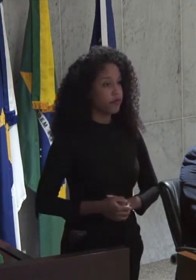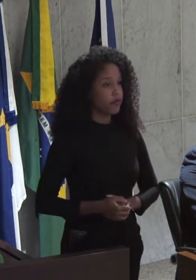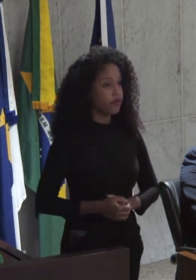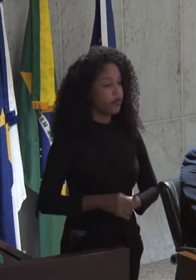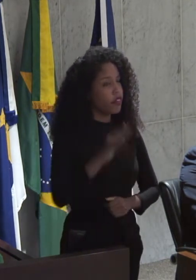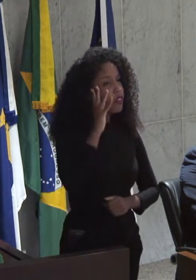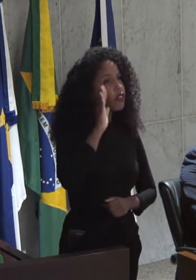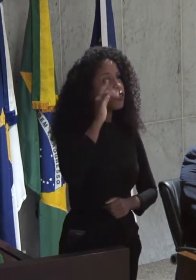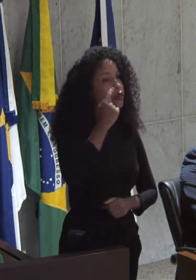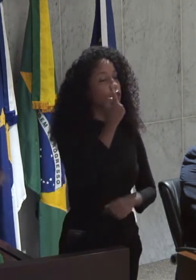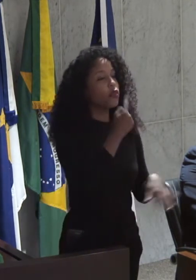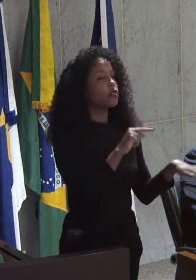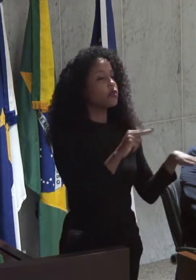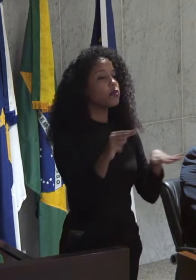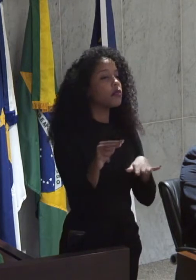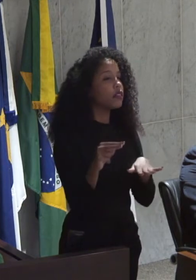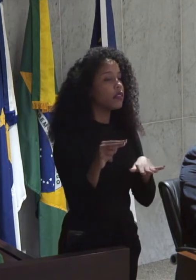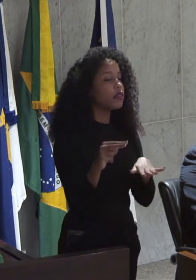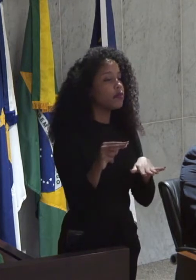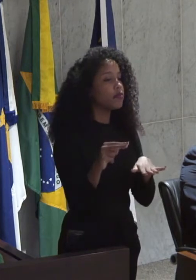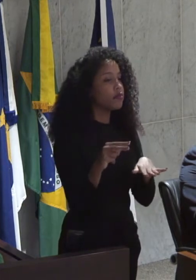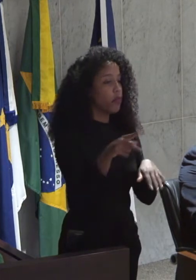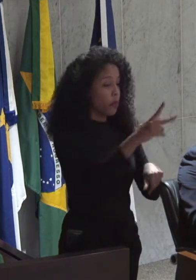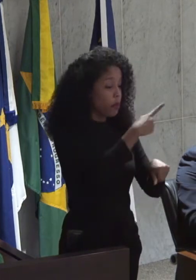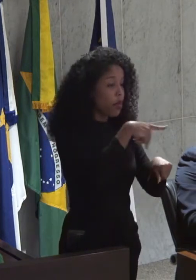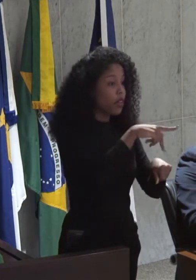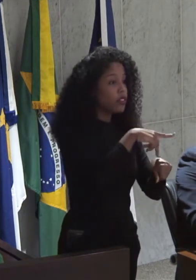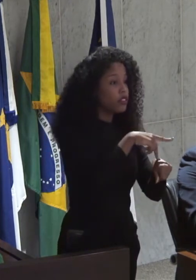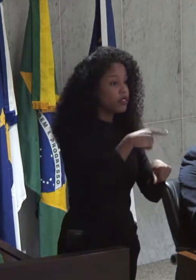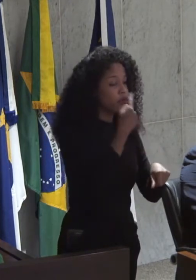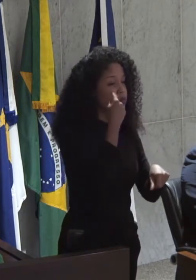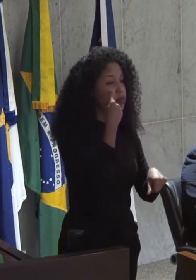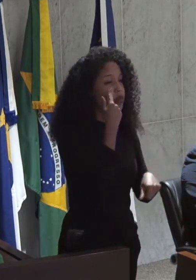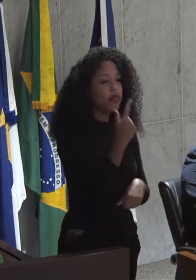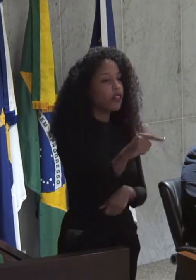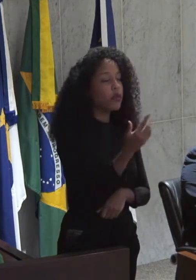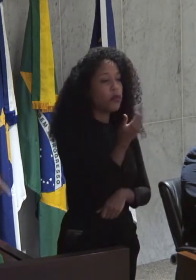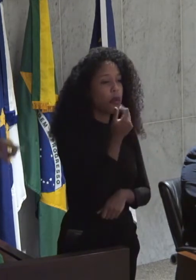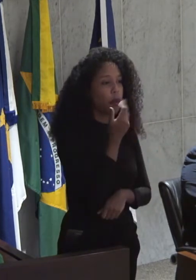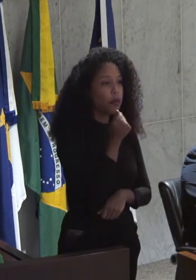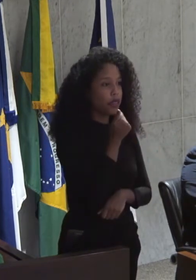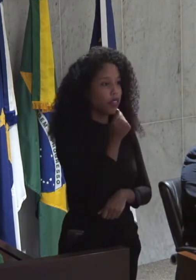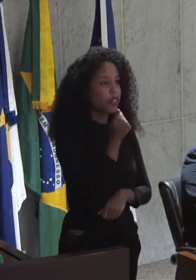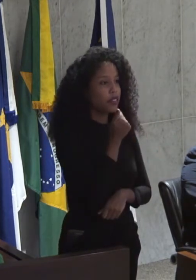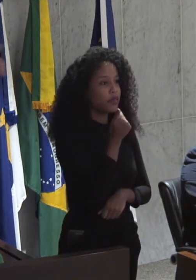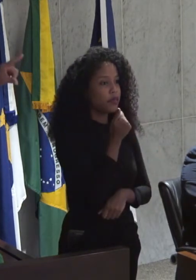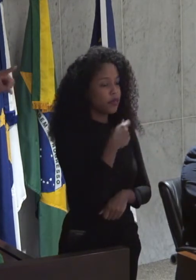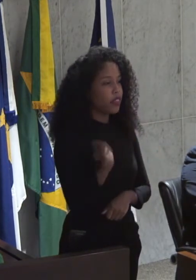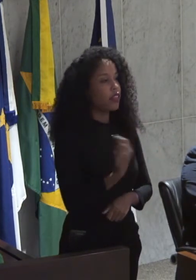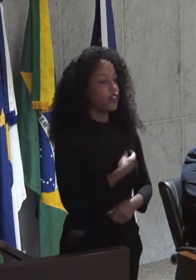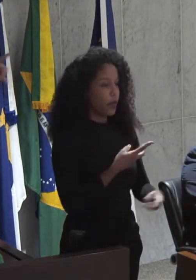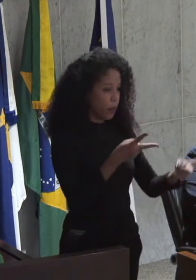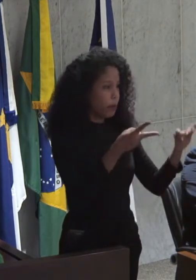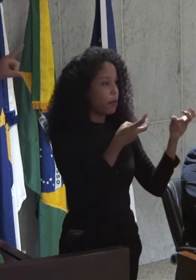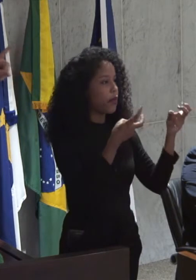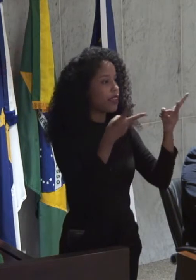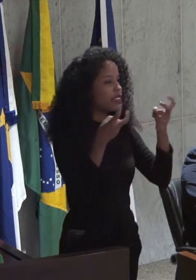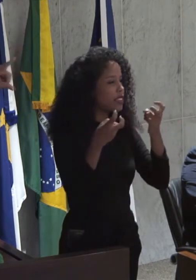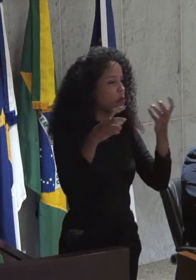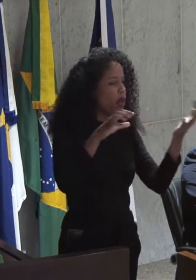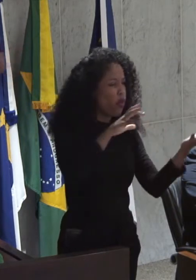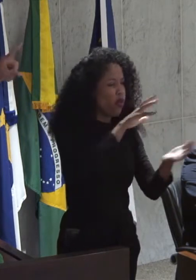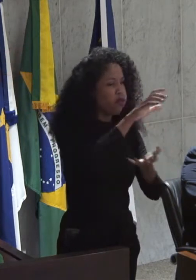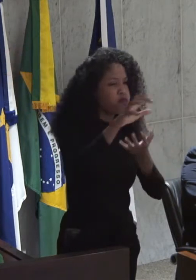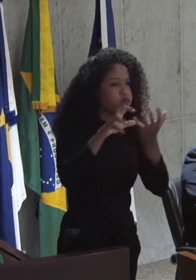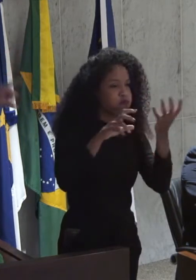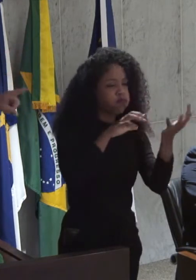qualquer cidade ou qualquer nação ficar sem alimentos para nós vermos o caos que está